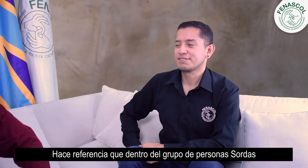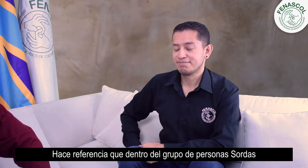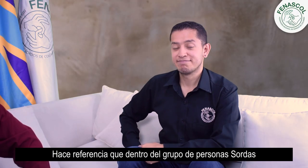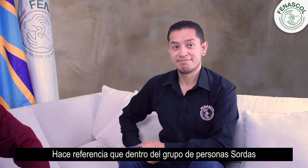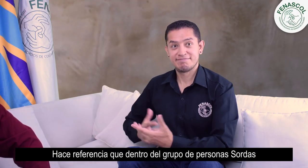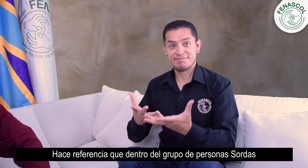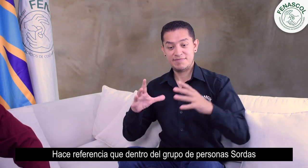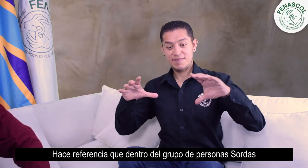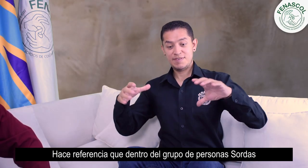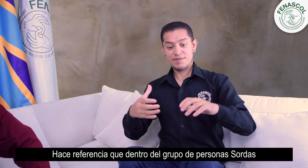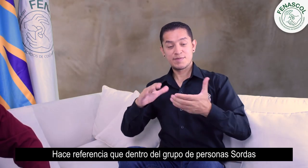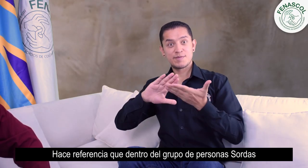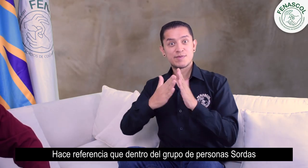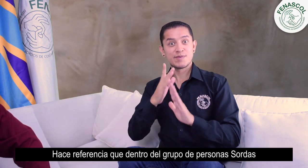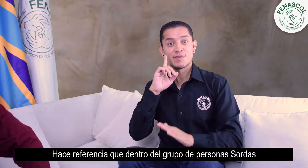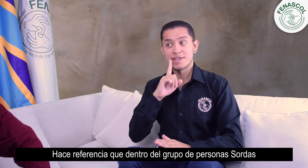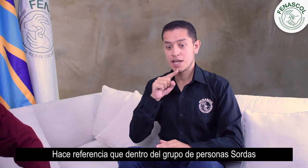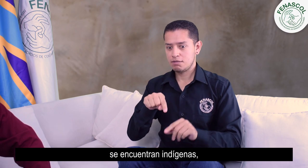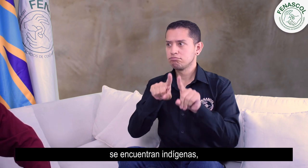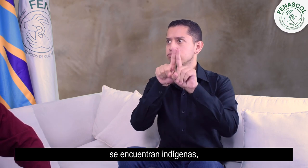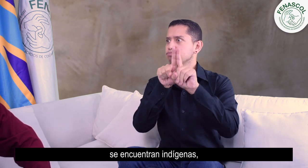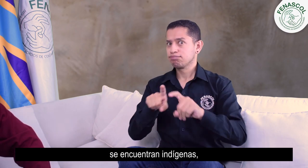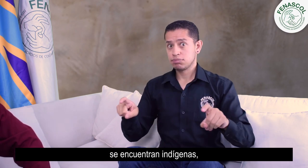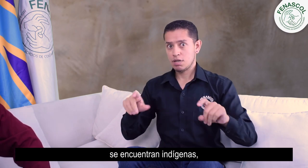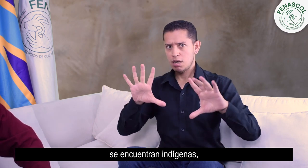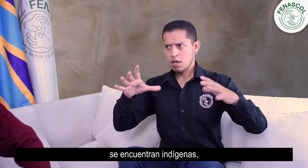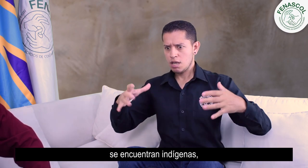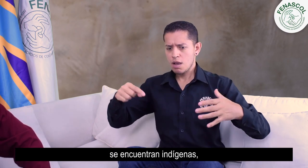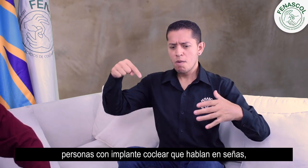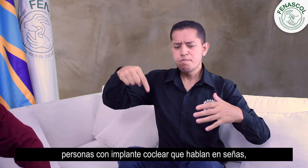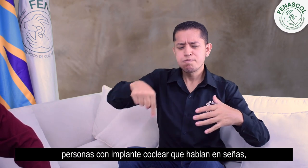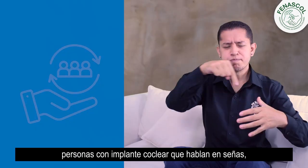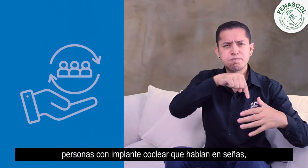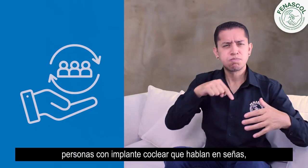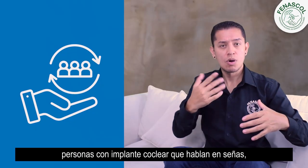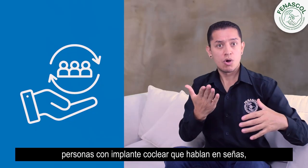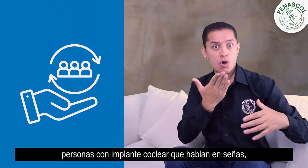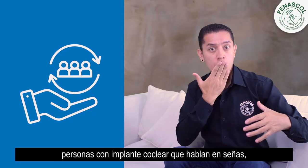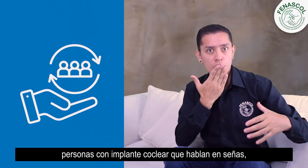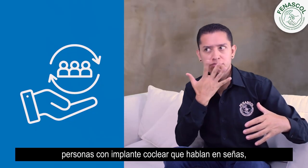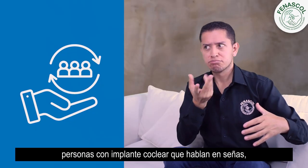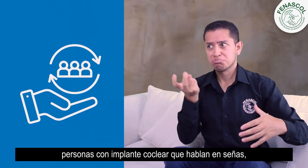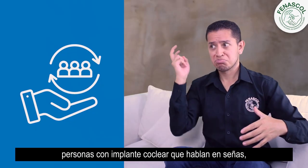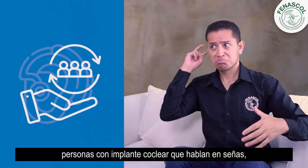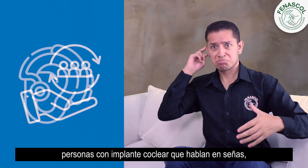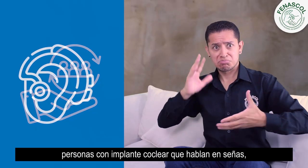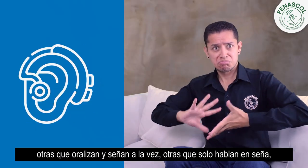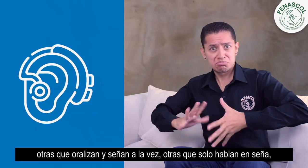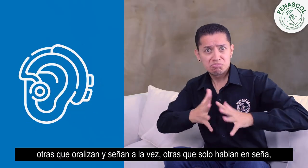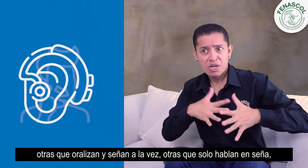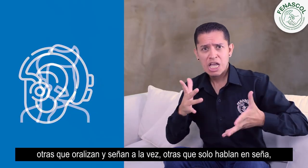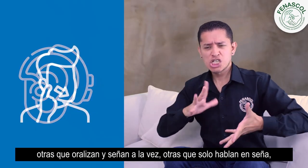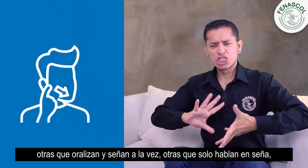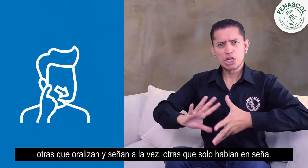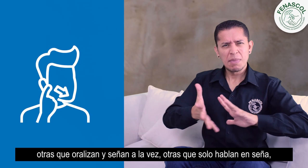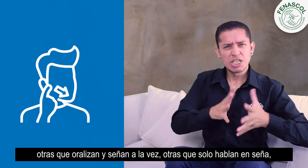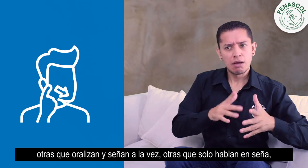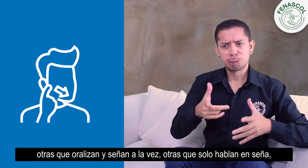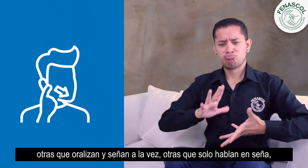Hace referencia que dentro del grupo de personas sordas se encuentran indígenas, personas con implante coclear que hablan en señas, otras que oralizan y enseñan a la vez,